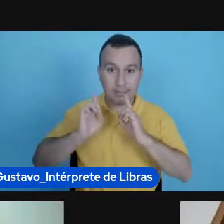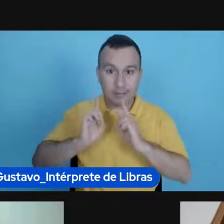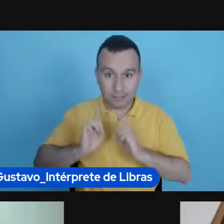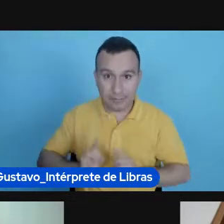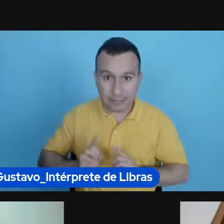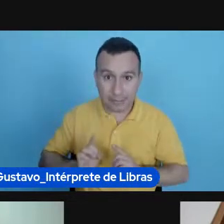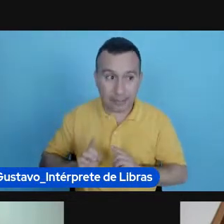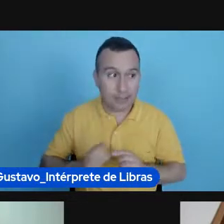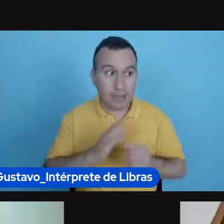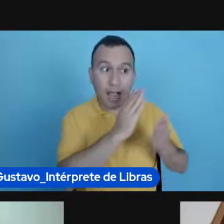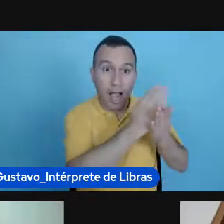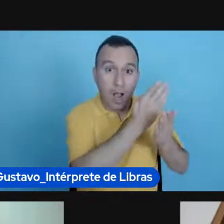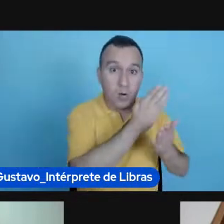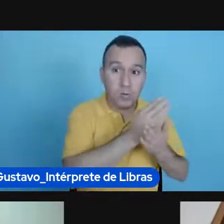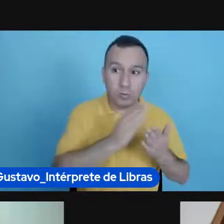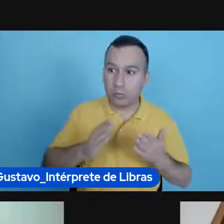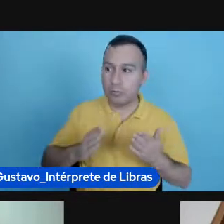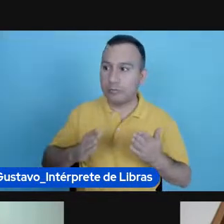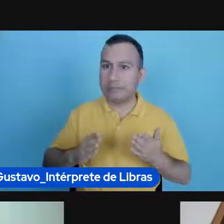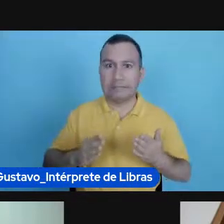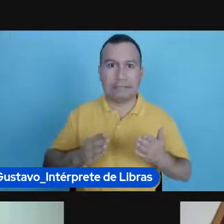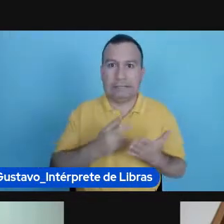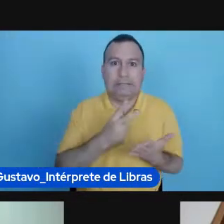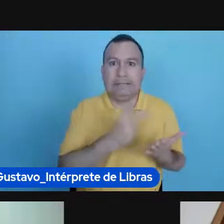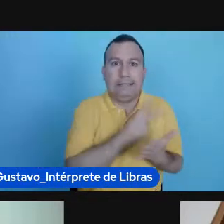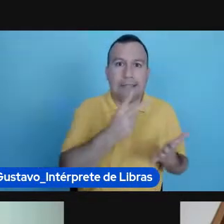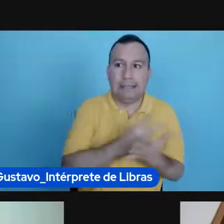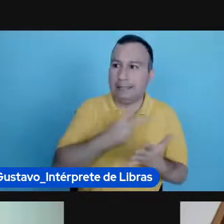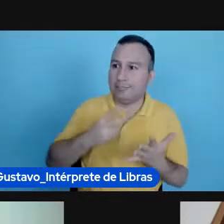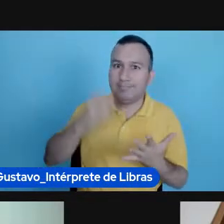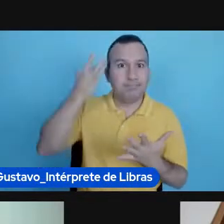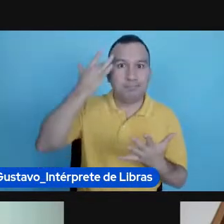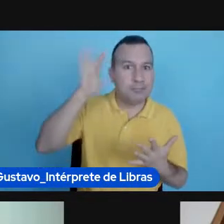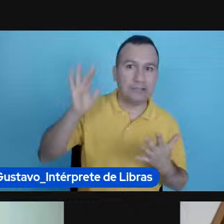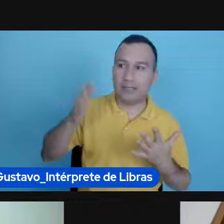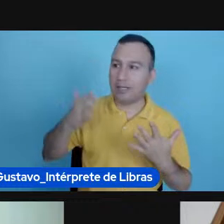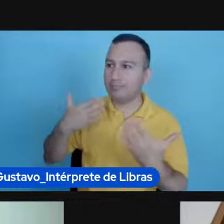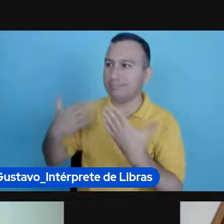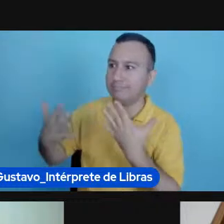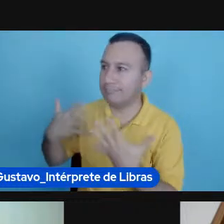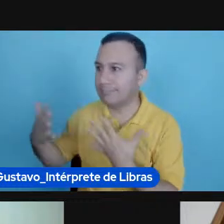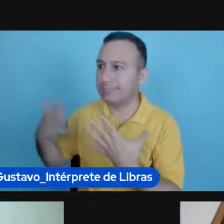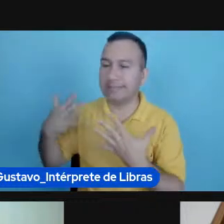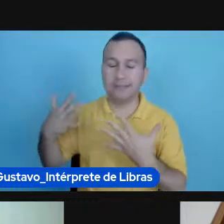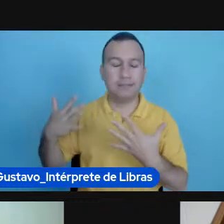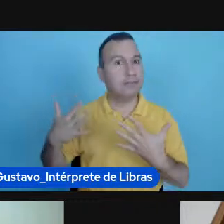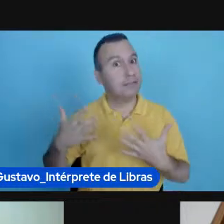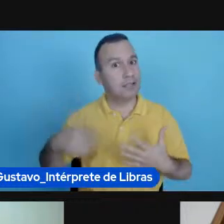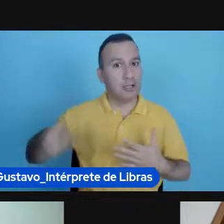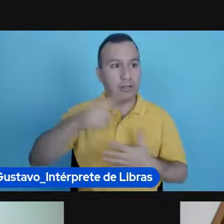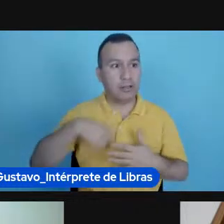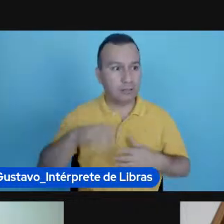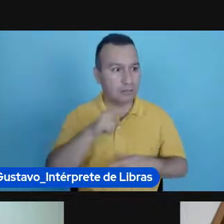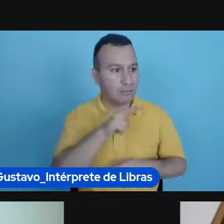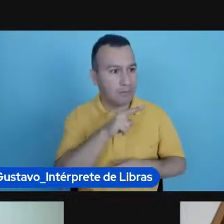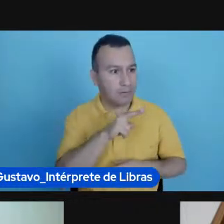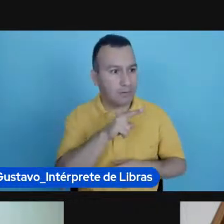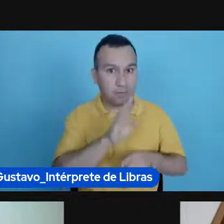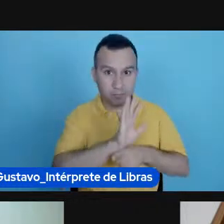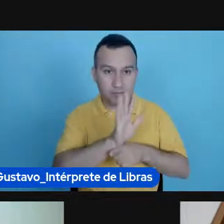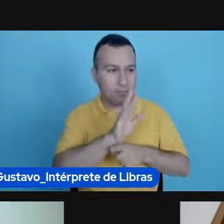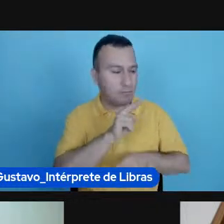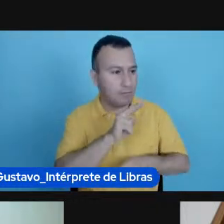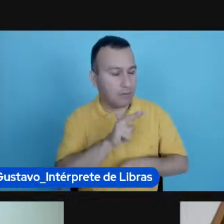algumas dicas atitudinais para que possamos, né, trabalhar e exercitar. E nós quisemos